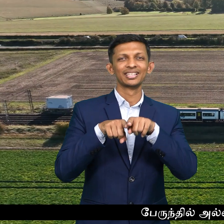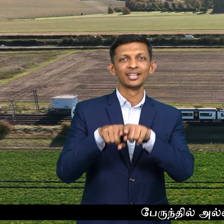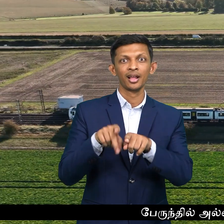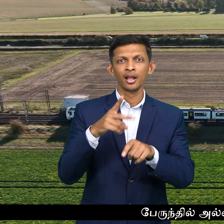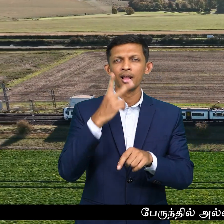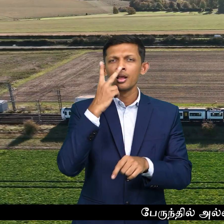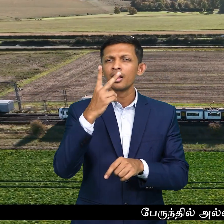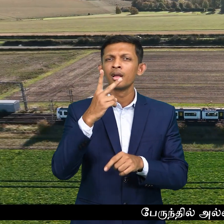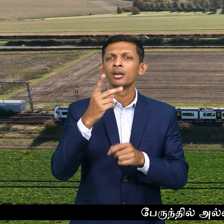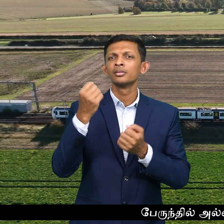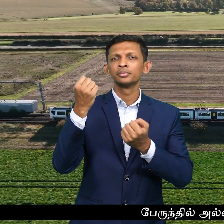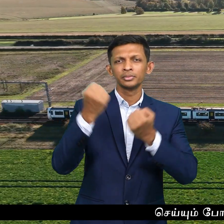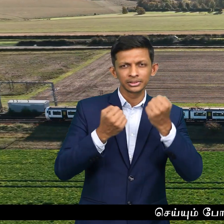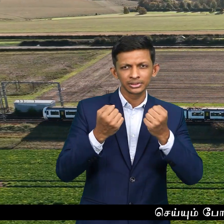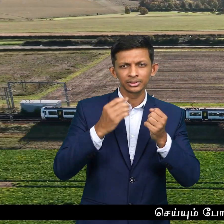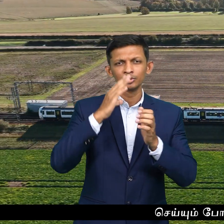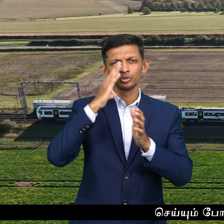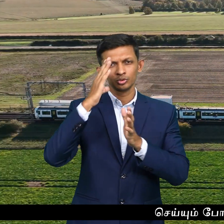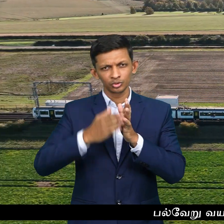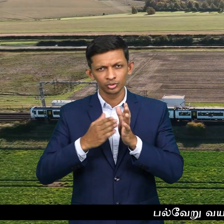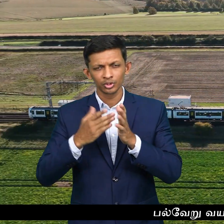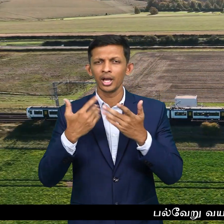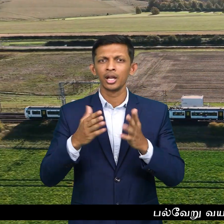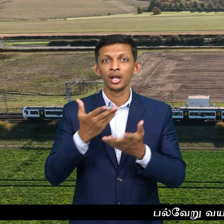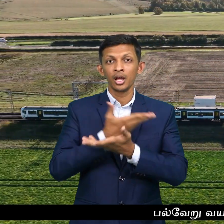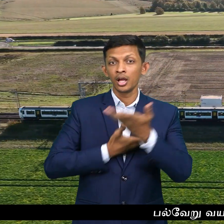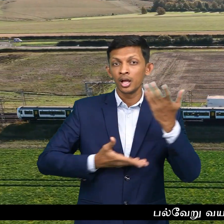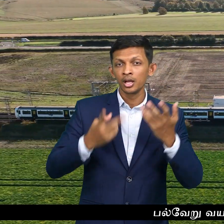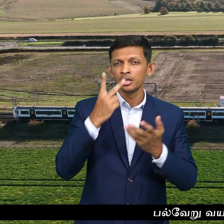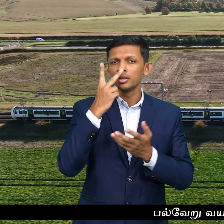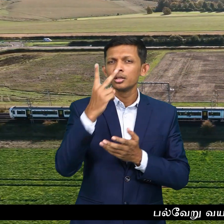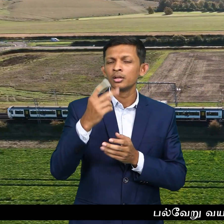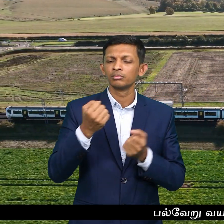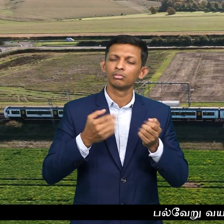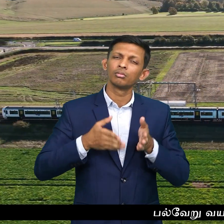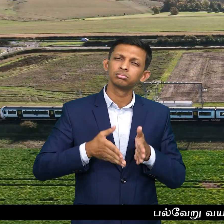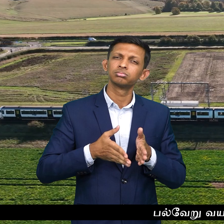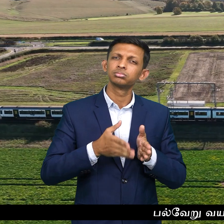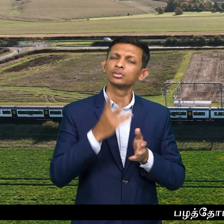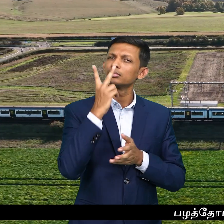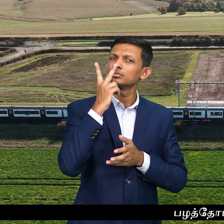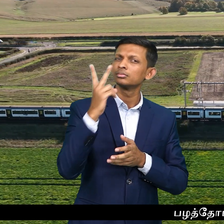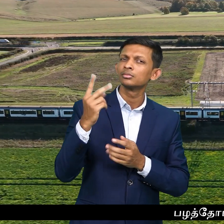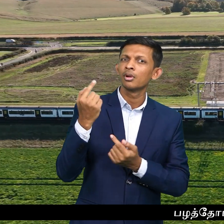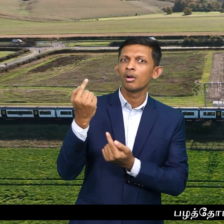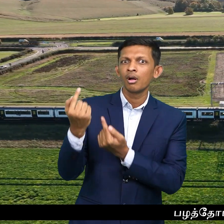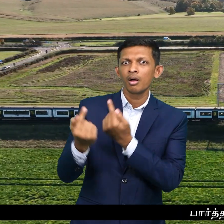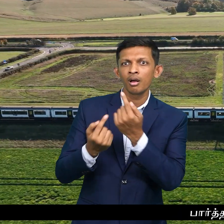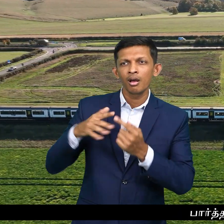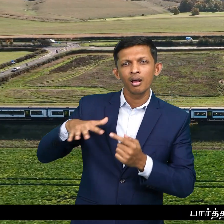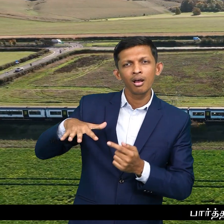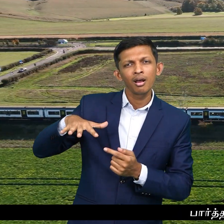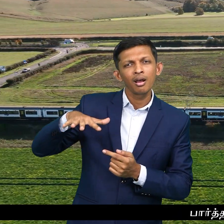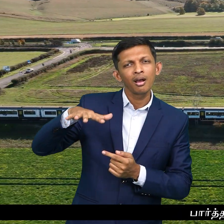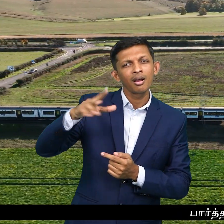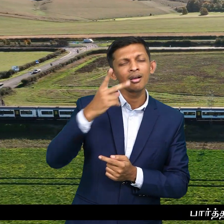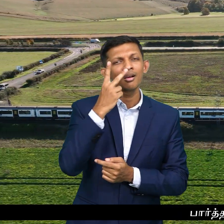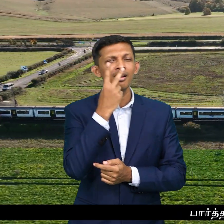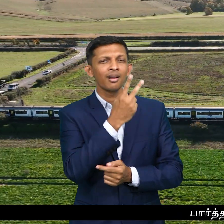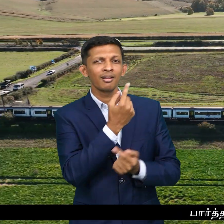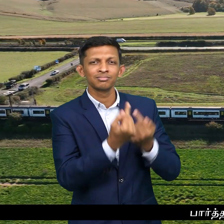பேருந்தில் அல்லது ரயிலில் பயணம் செய்யும் போது நாம் அடிக்கடி பல்வேறு வயல்வெளிகளையும் பழந்தோட்டங்களையும்